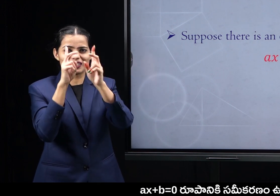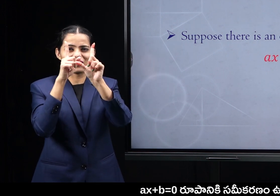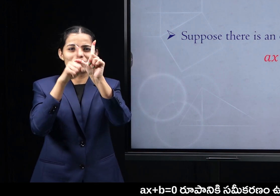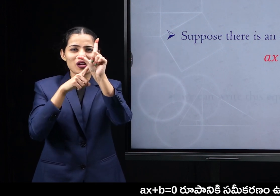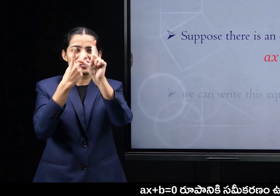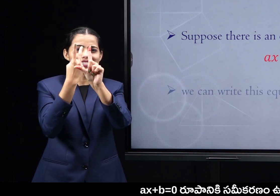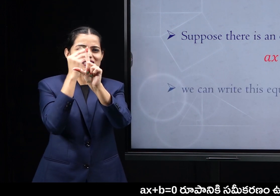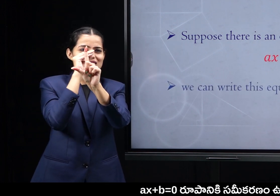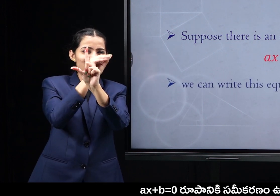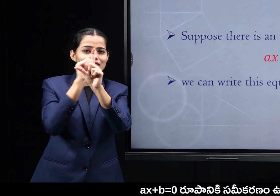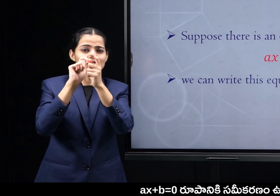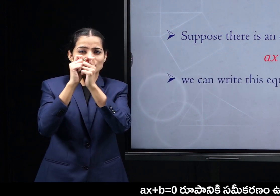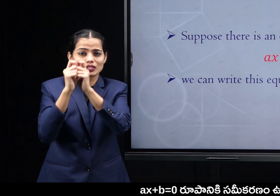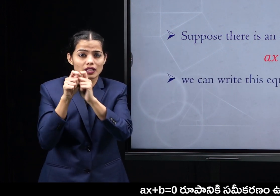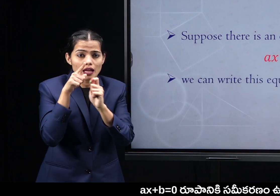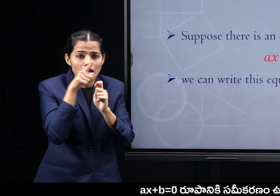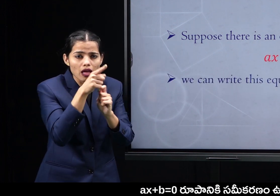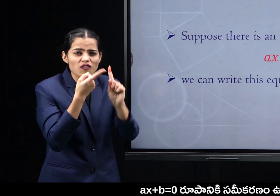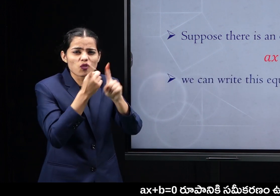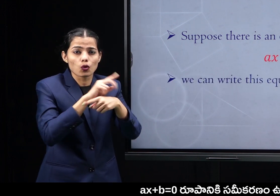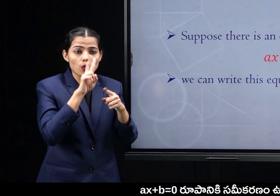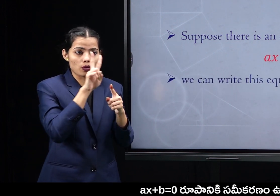రూపానికి సమీకరణం ఉందనుకుందాం.